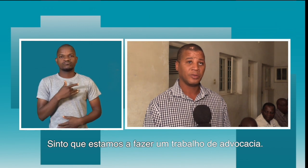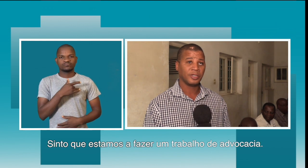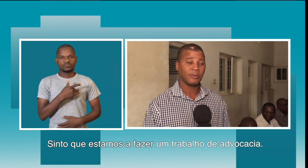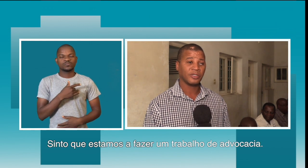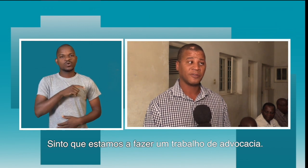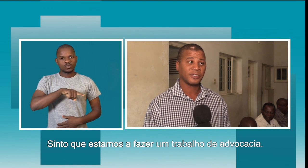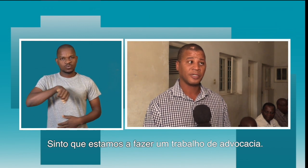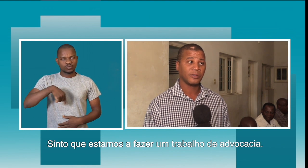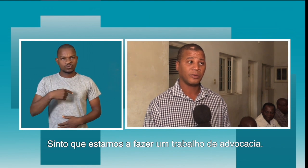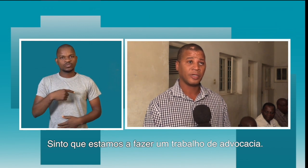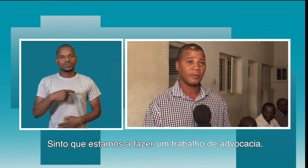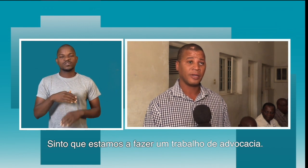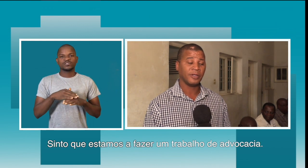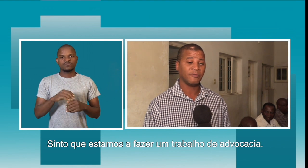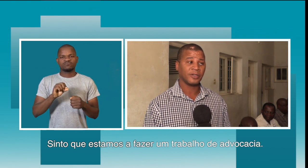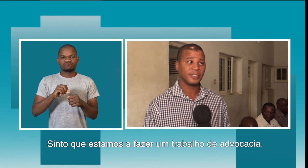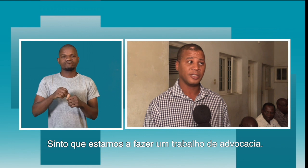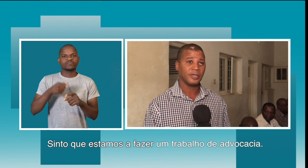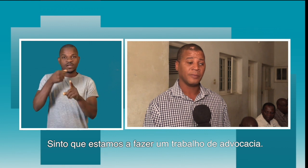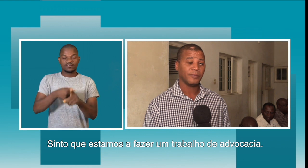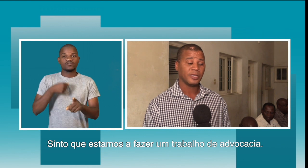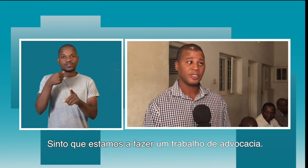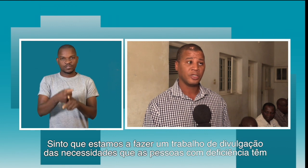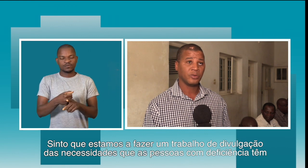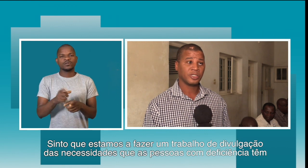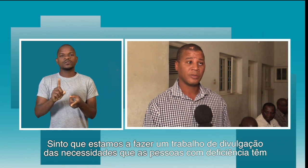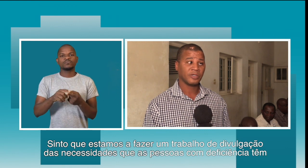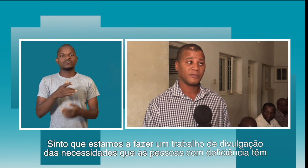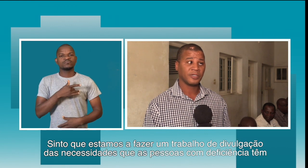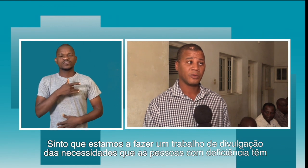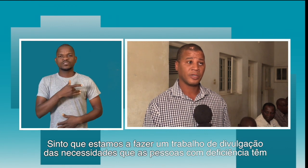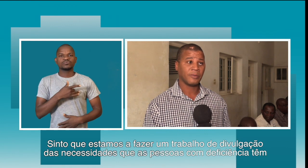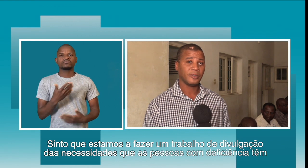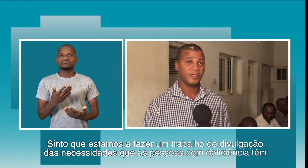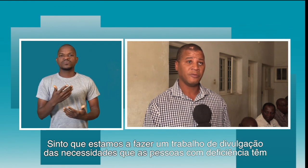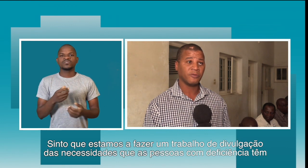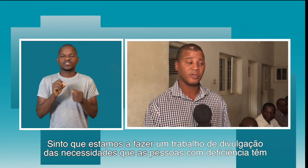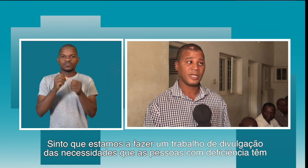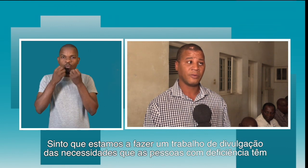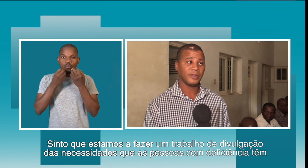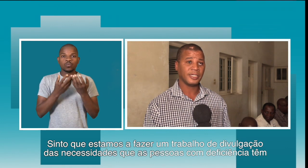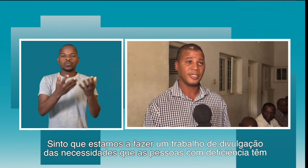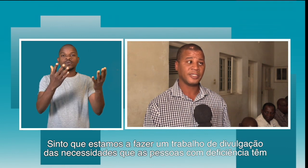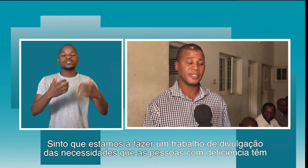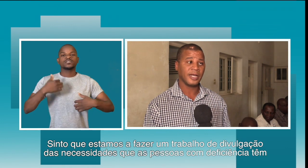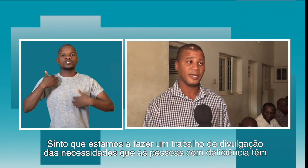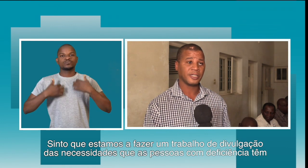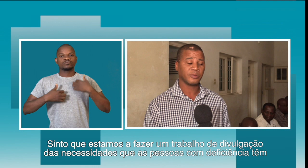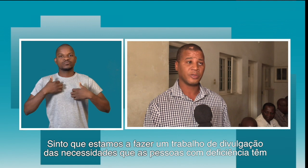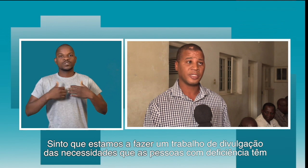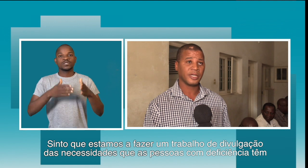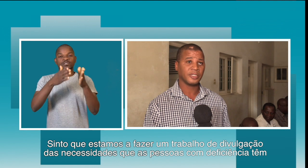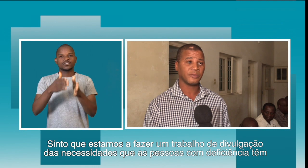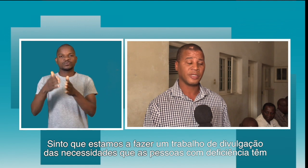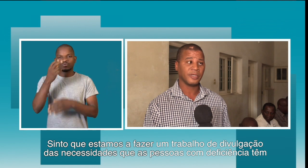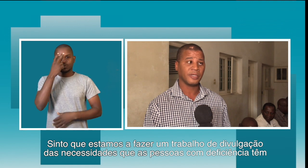que estamos a fazer um trabalho de advocacia, sinto que estamos a fazer um trabalho de divulgação das necessidades que